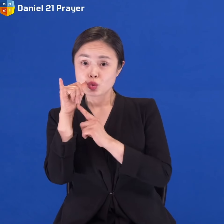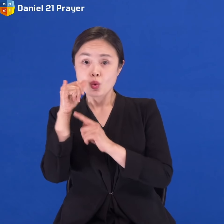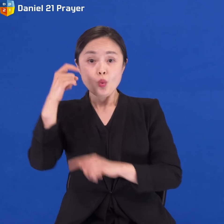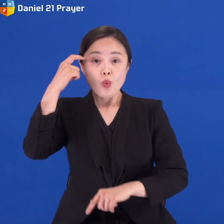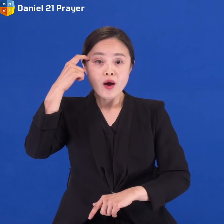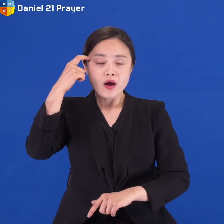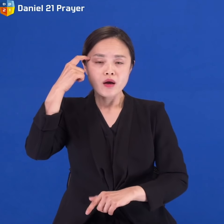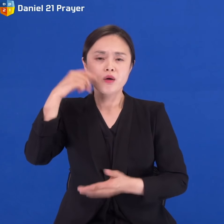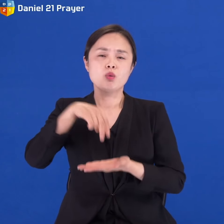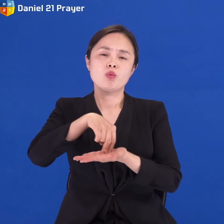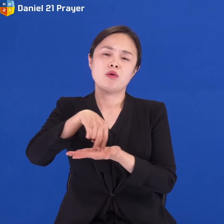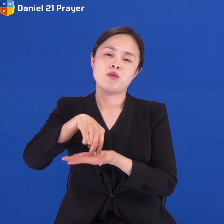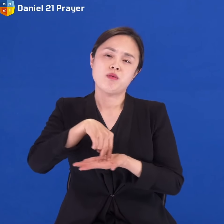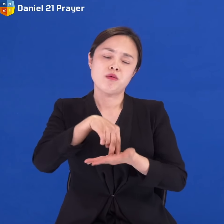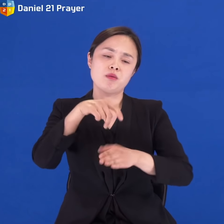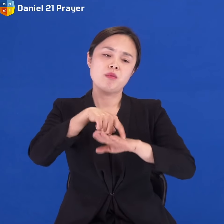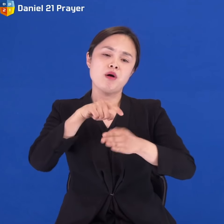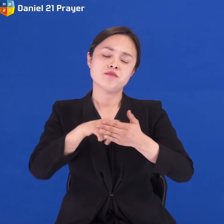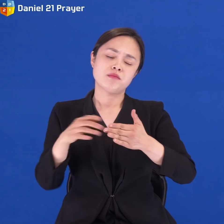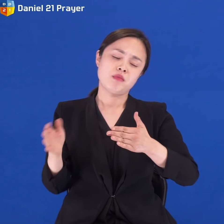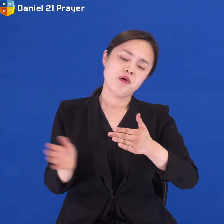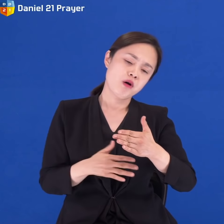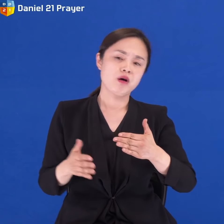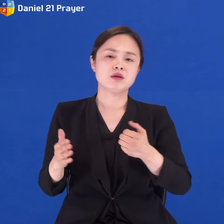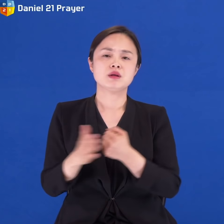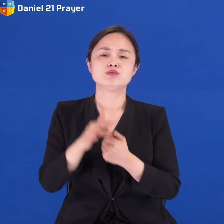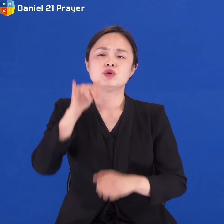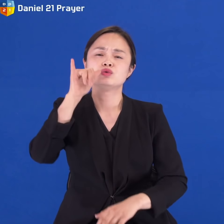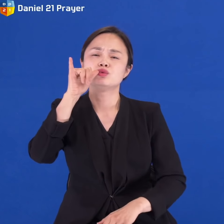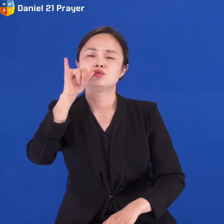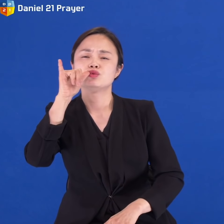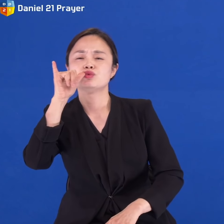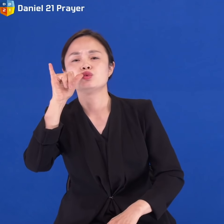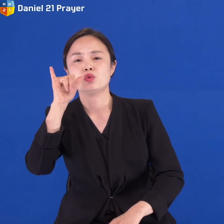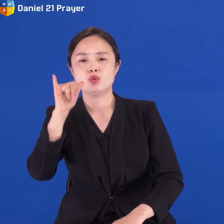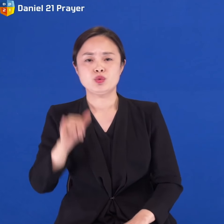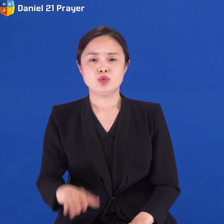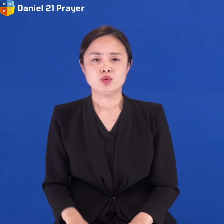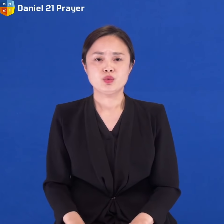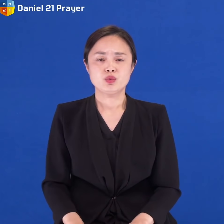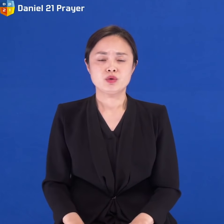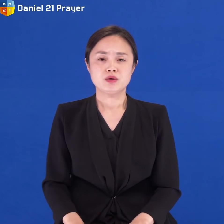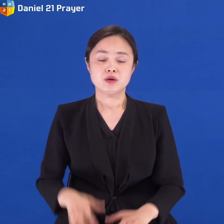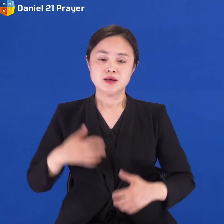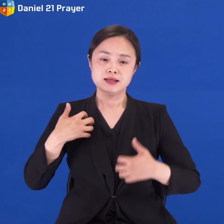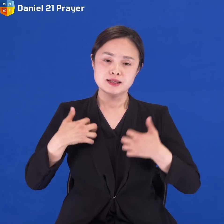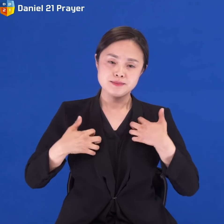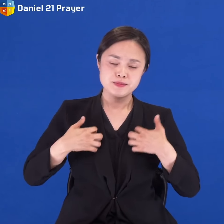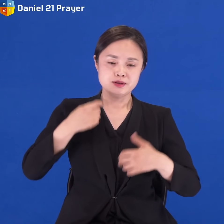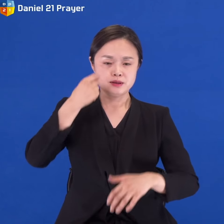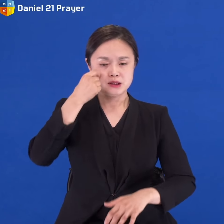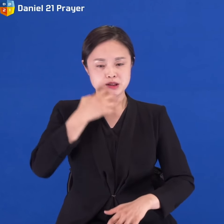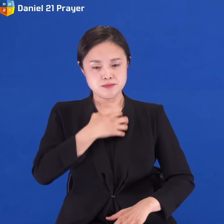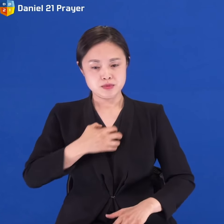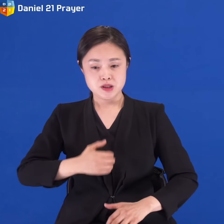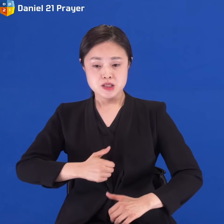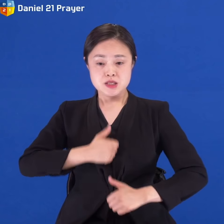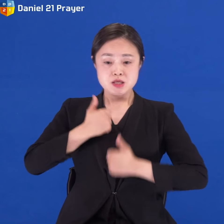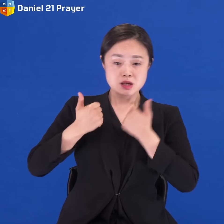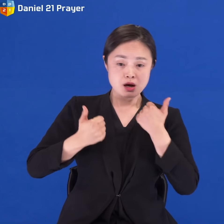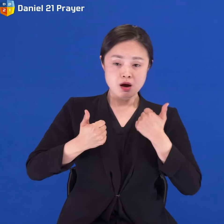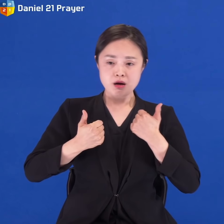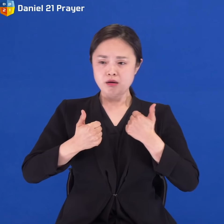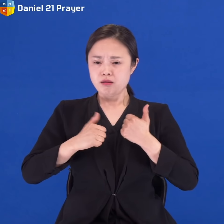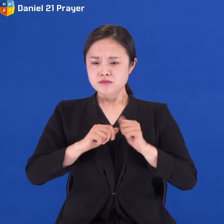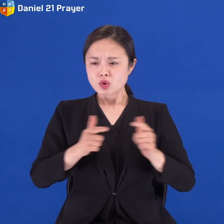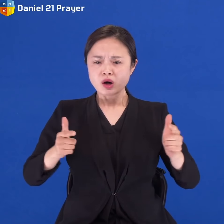희노애애락 5가지의 감정이 송두리째 도둑맞은 것입니다. 웃어야 할 때 웃지 못하고,